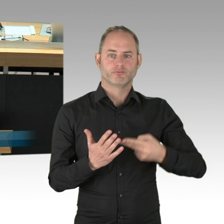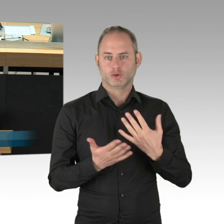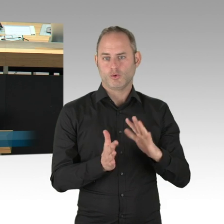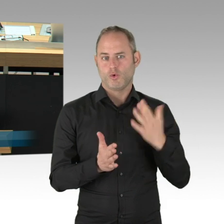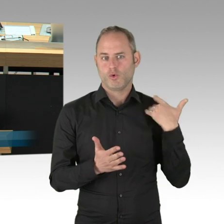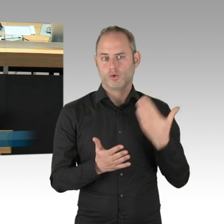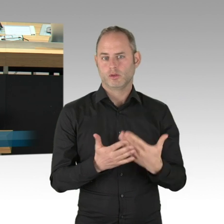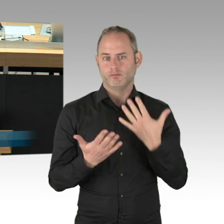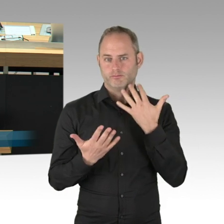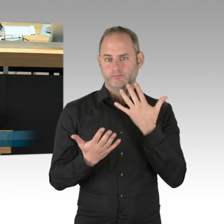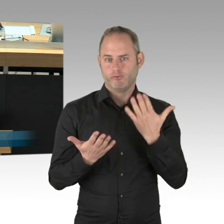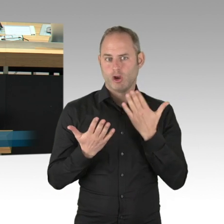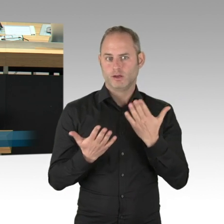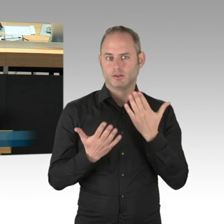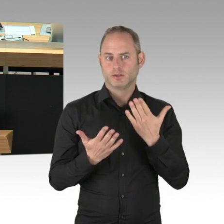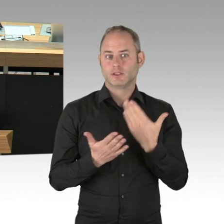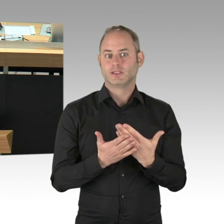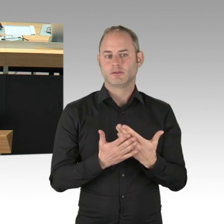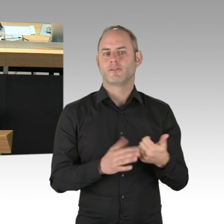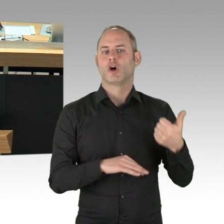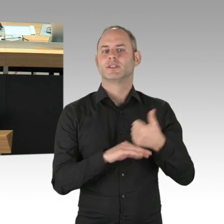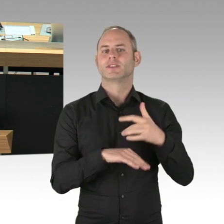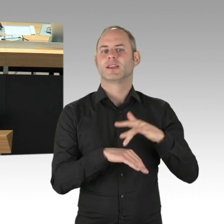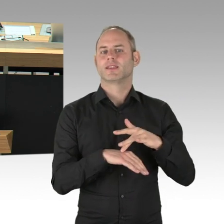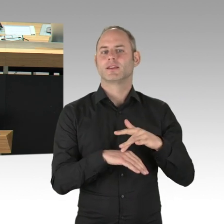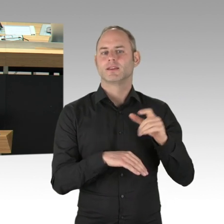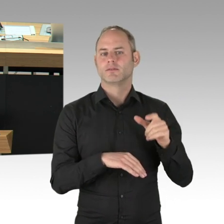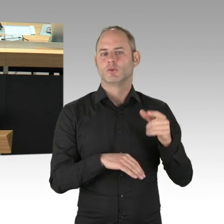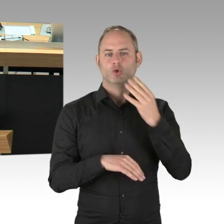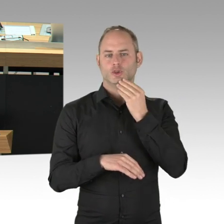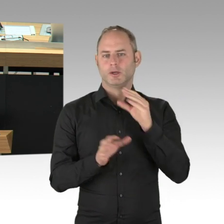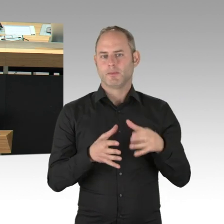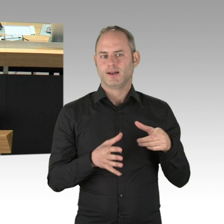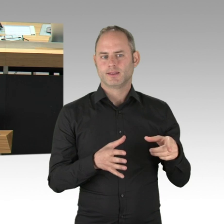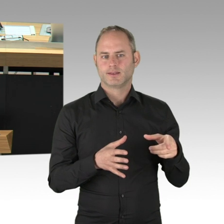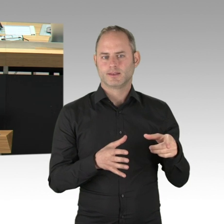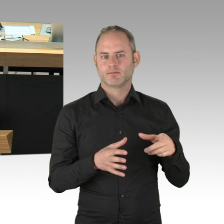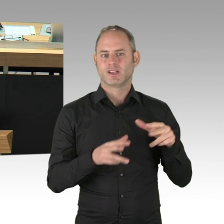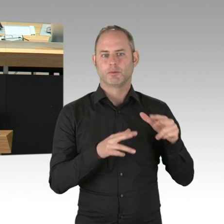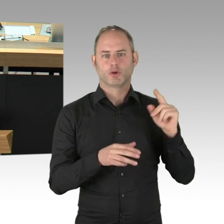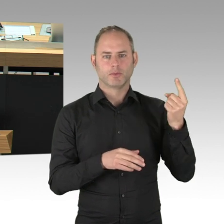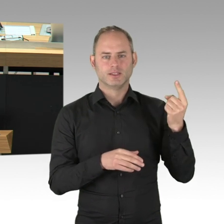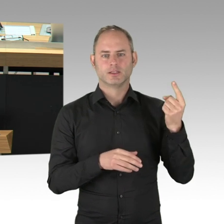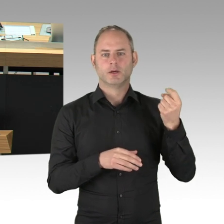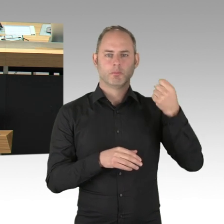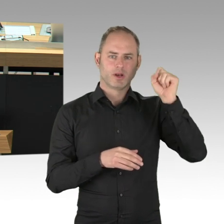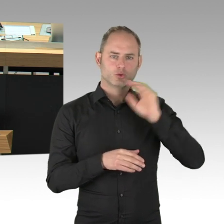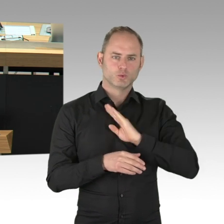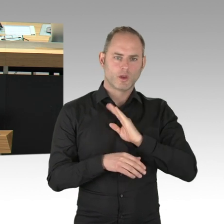Passanten. Nur 2 durften an diesem Gedenken in Form der Namensverlesung nicht teilhaben.